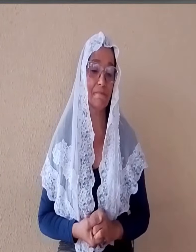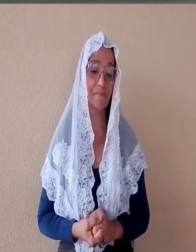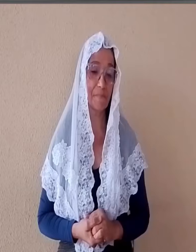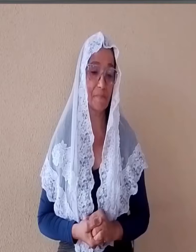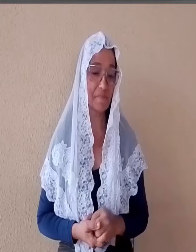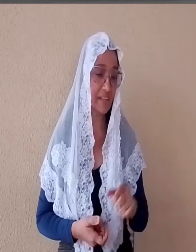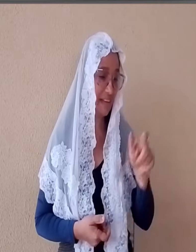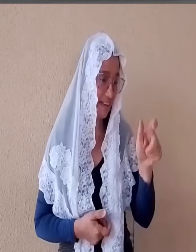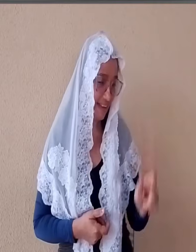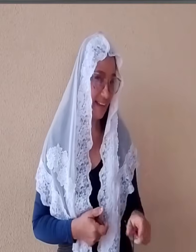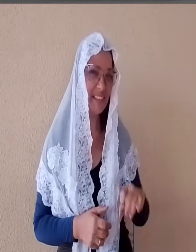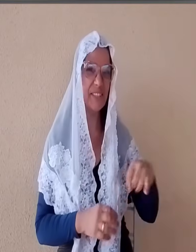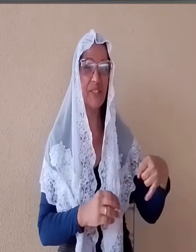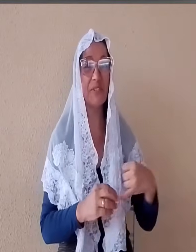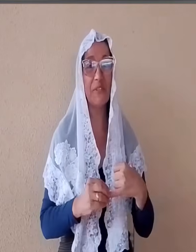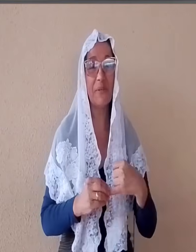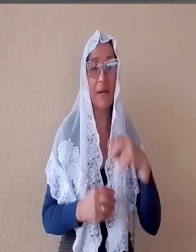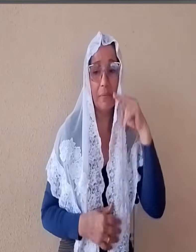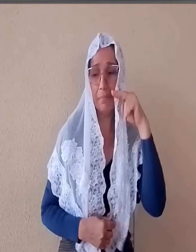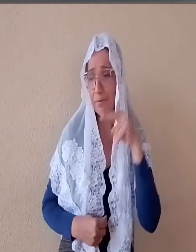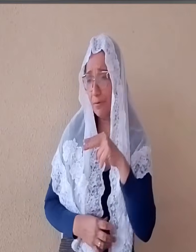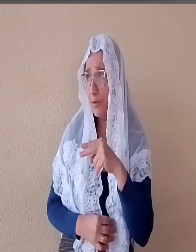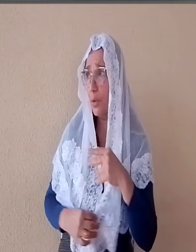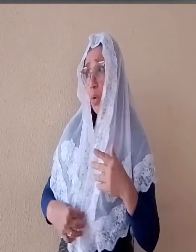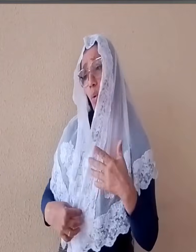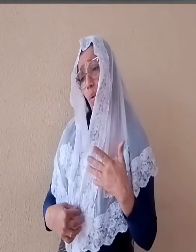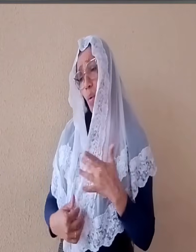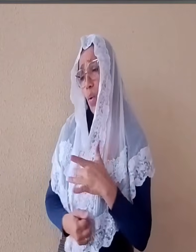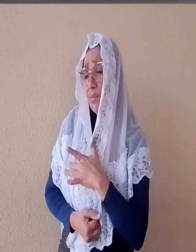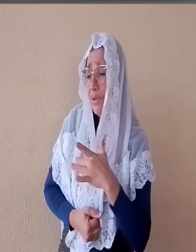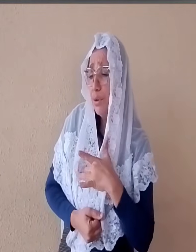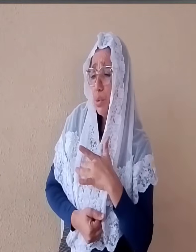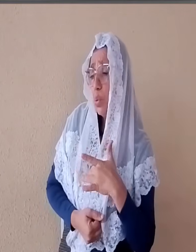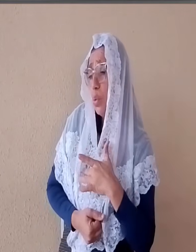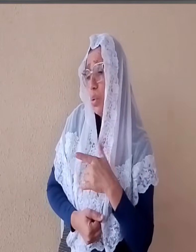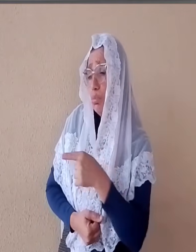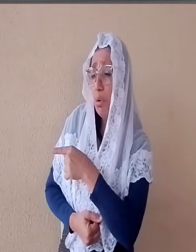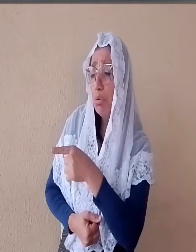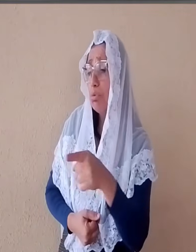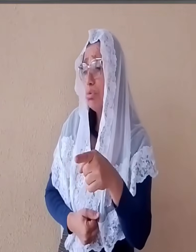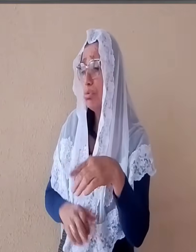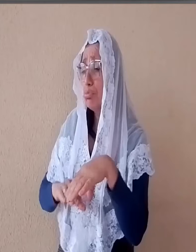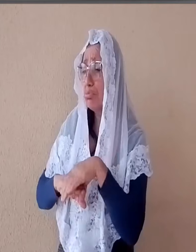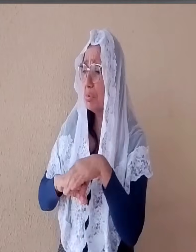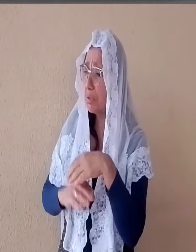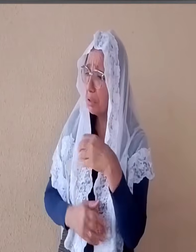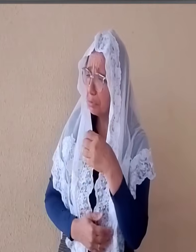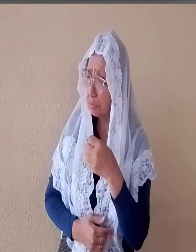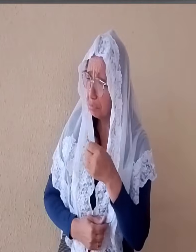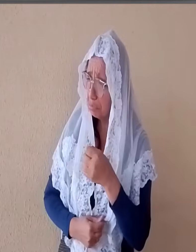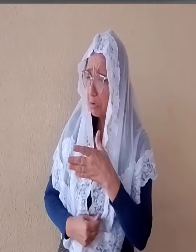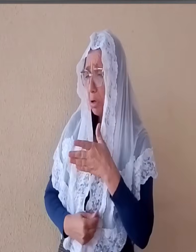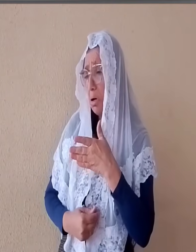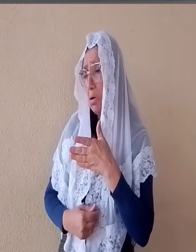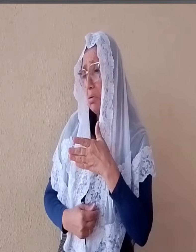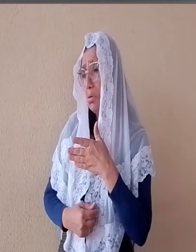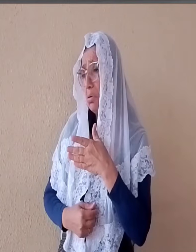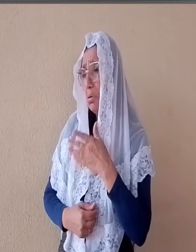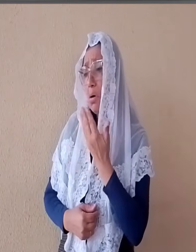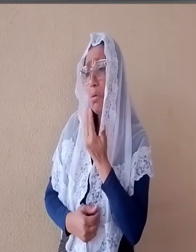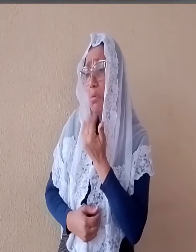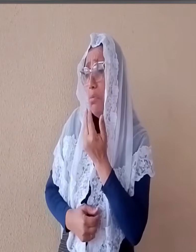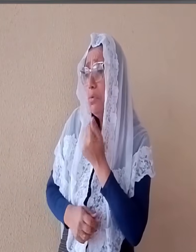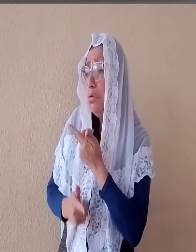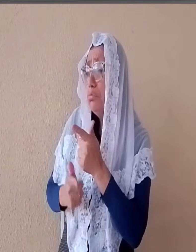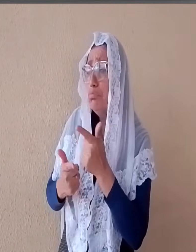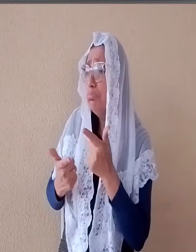andar. Tá com as roupas rasgadas de tanto andar. Olha, não tem nem pão bom para comer. Os gibeonitas, irmão, o povo